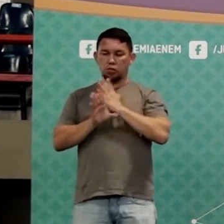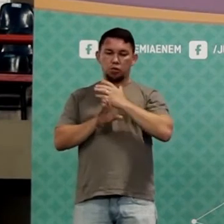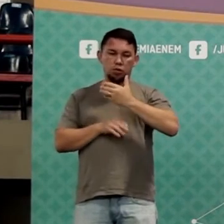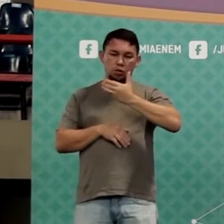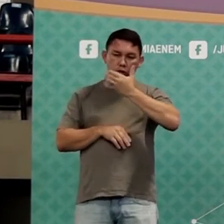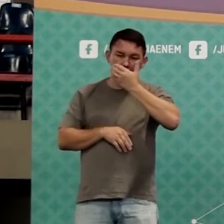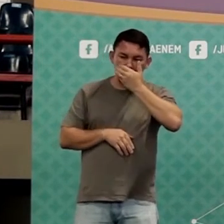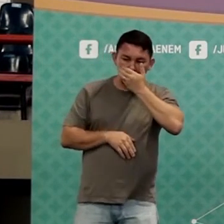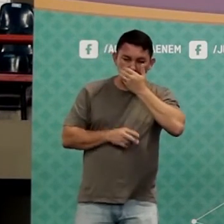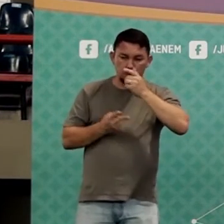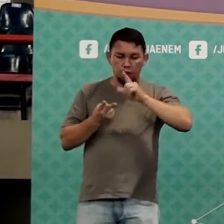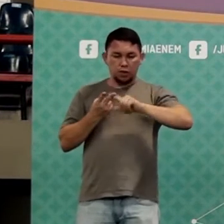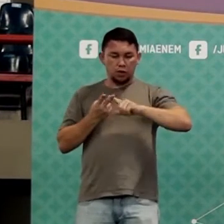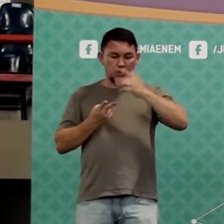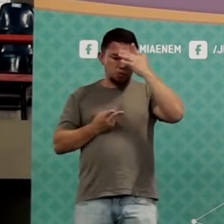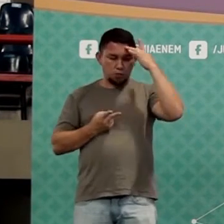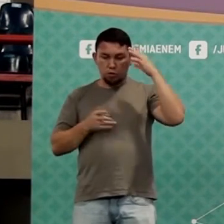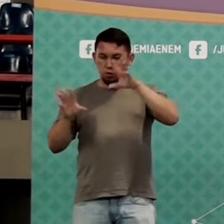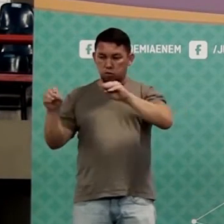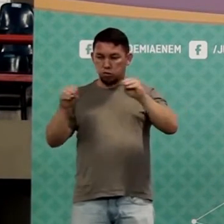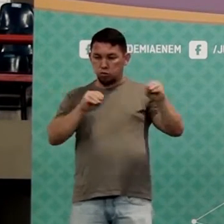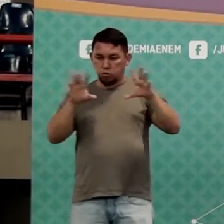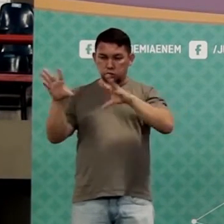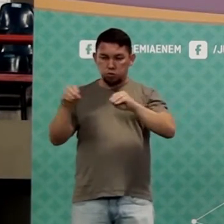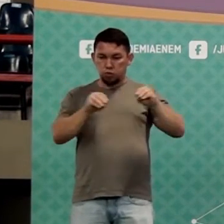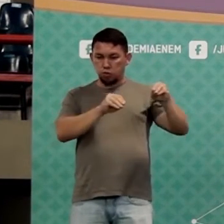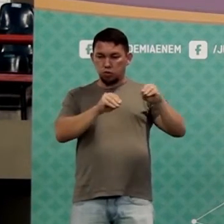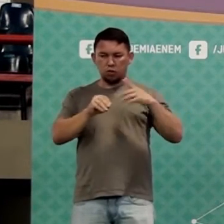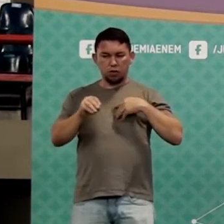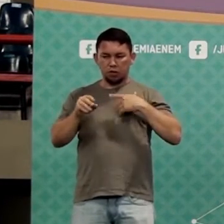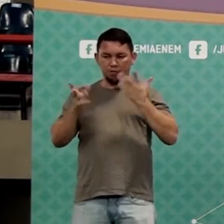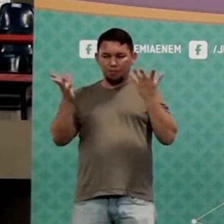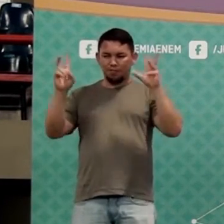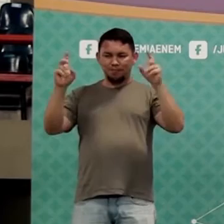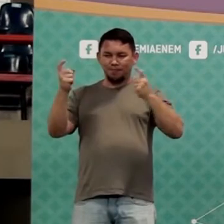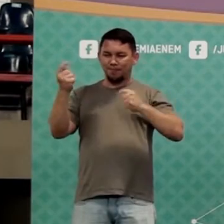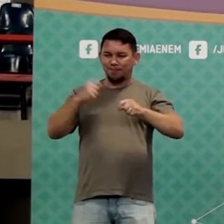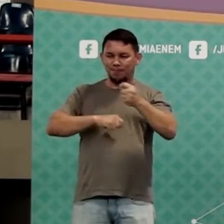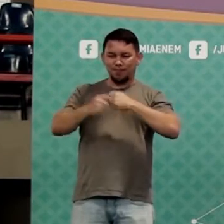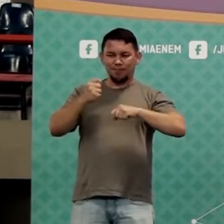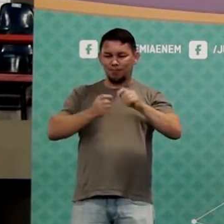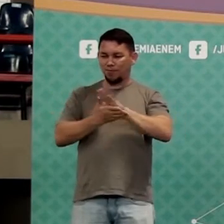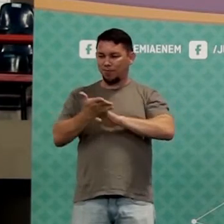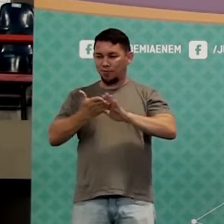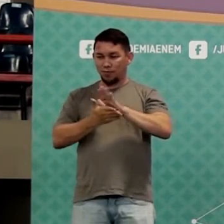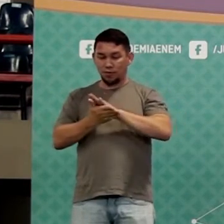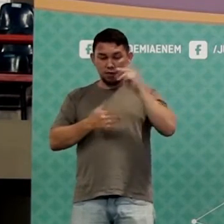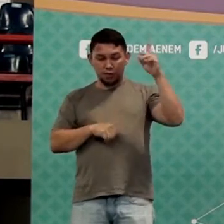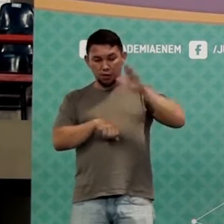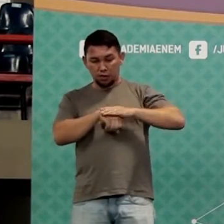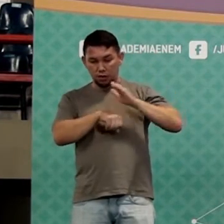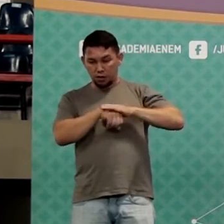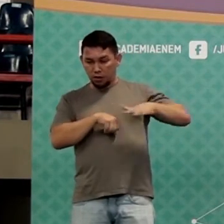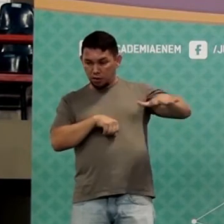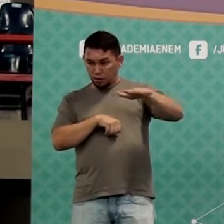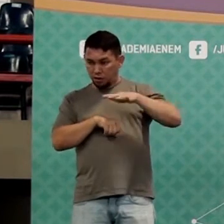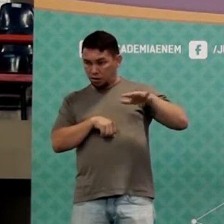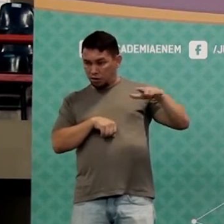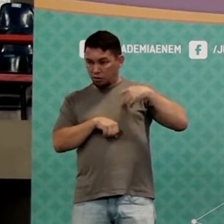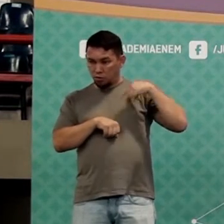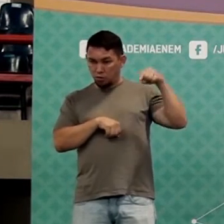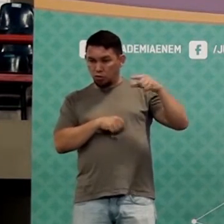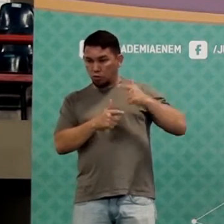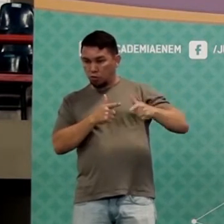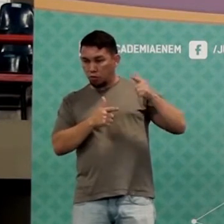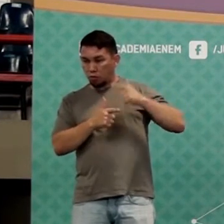Terrorismo, corrente migratória. Não foi pensado na seção econômica. A população britânica não pesou qual é o